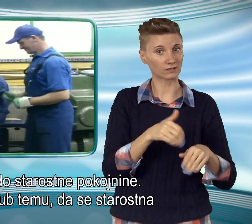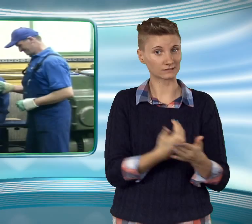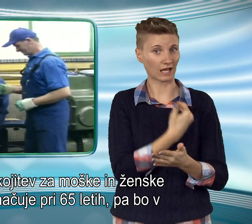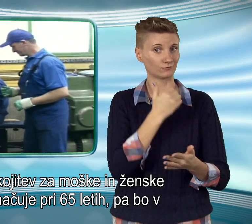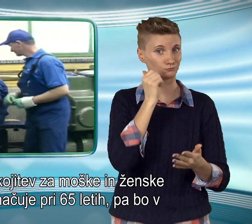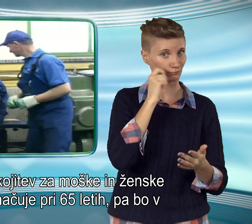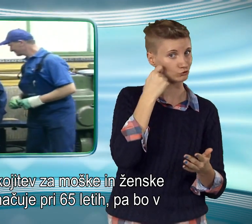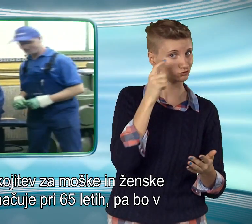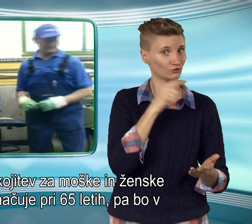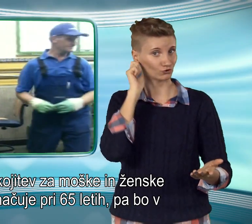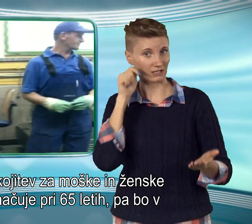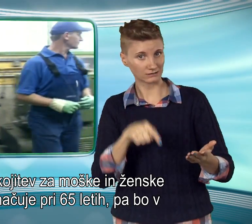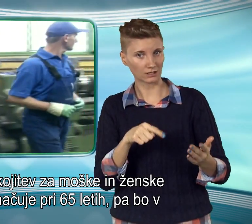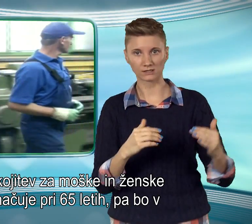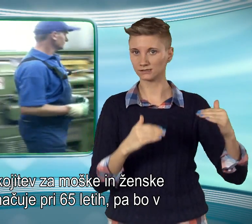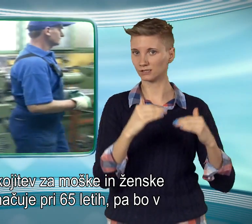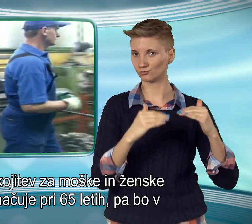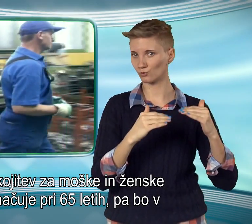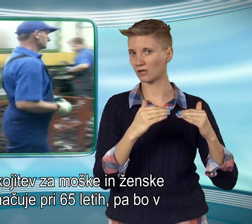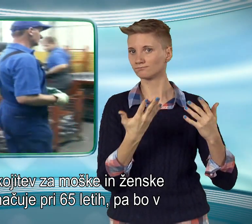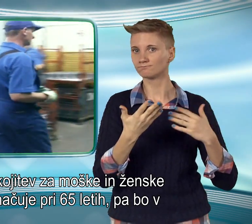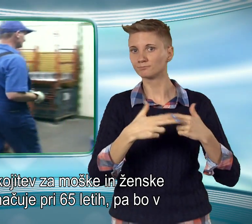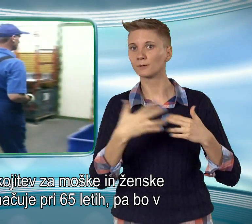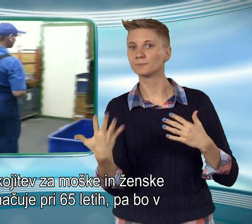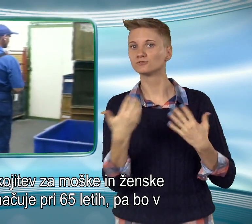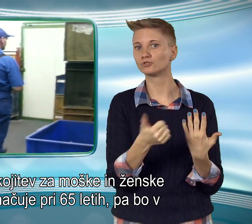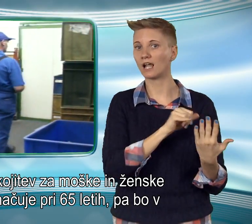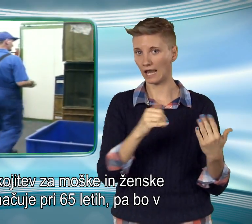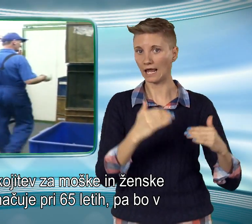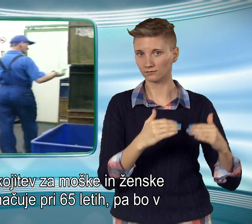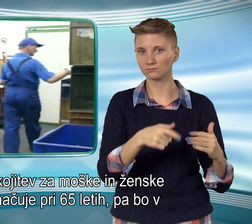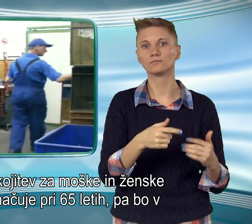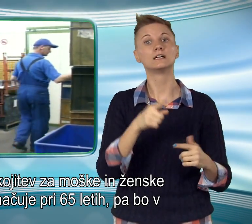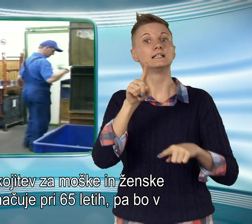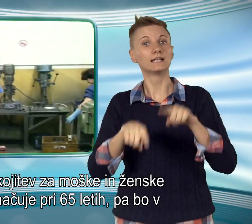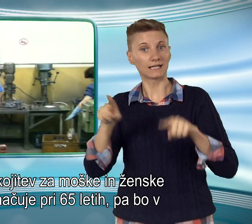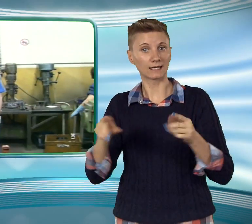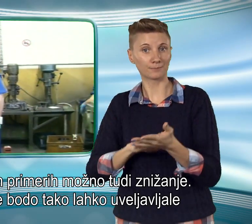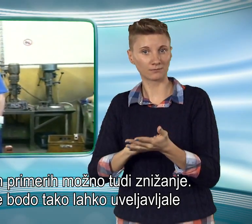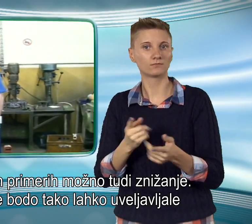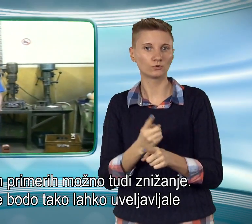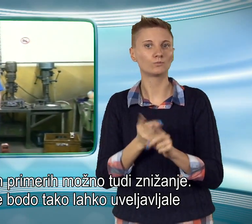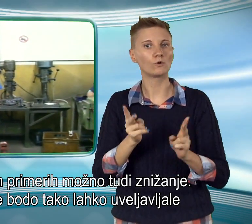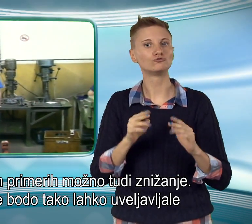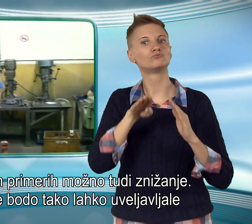za moške in ženske izenačuje pri 65 letih, pa bo v nekaterih primerih možno tudi znižanje.